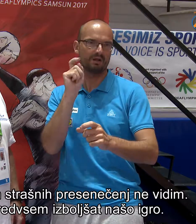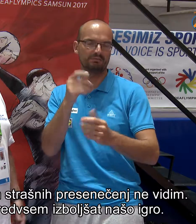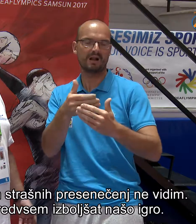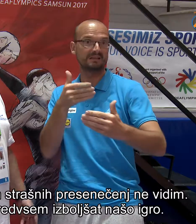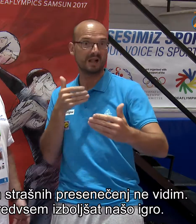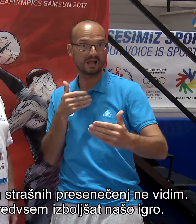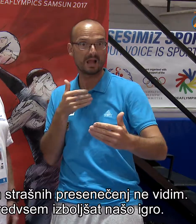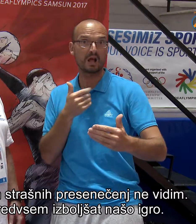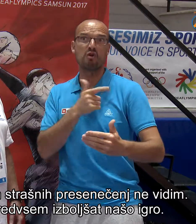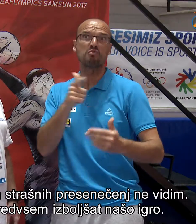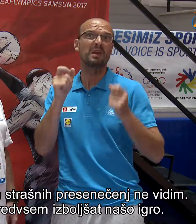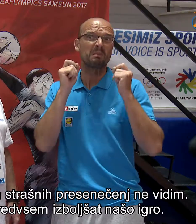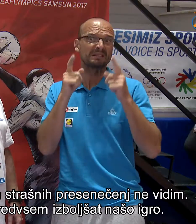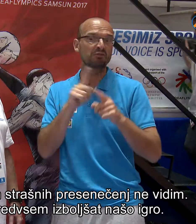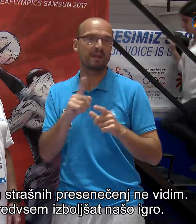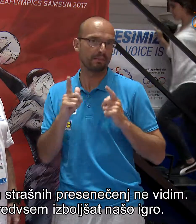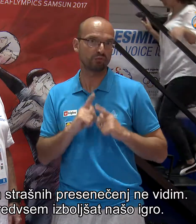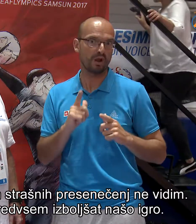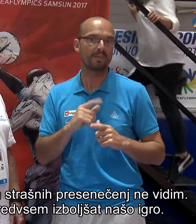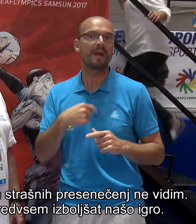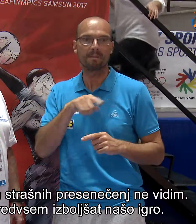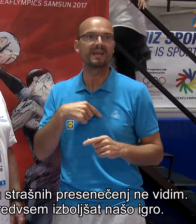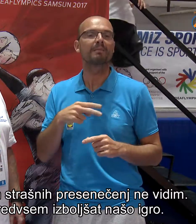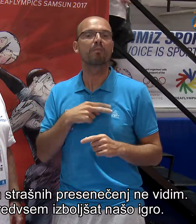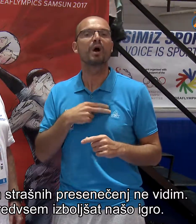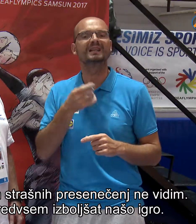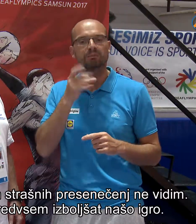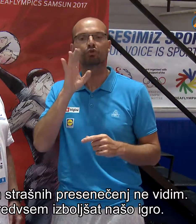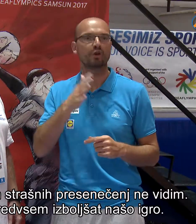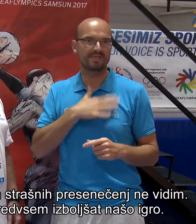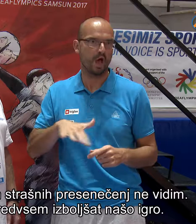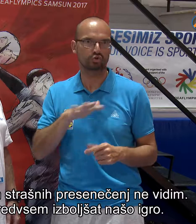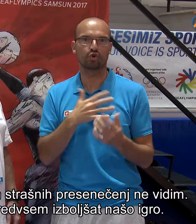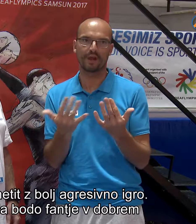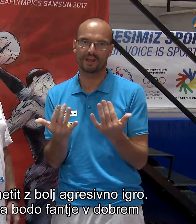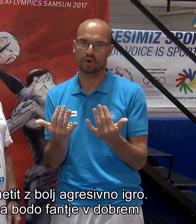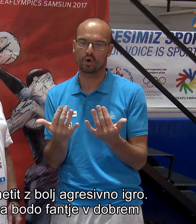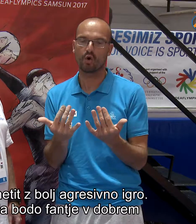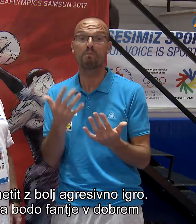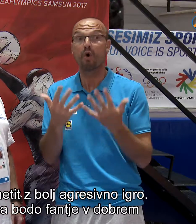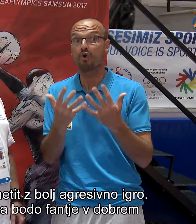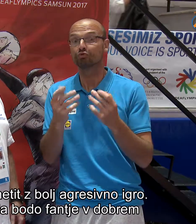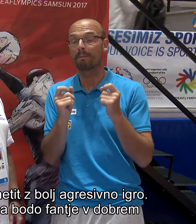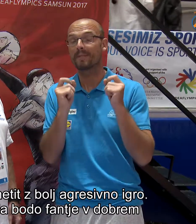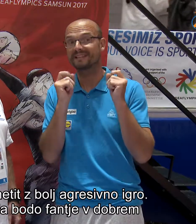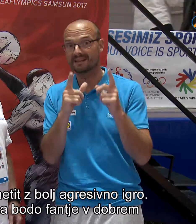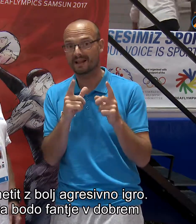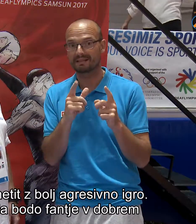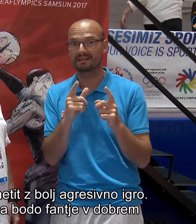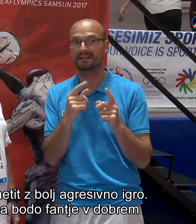drugih strašnih presenečenj ne vidim. Mi moramo predvsem še izboljšati našo igro, morda presenetiti z bolj agresivno